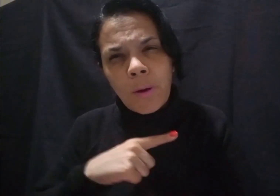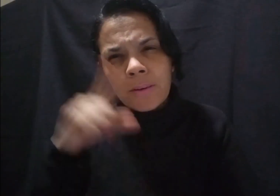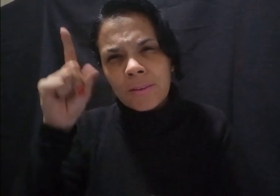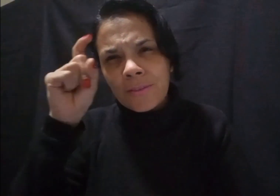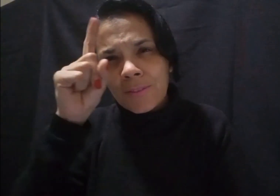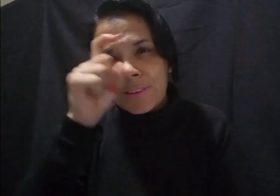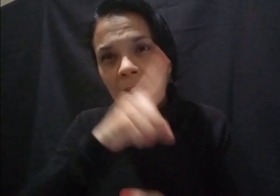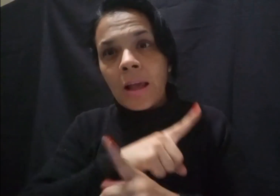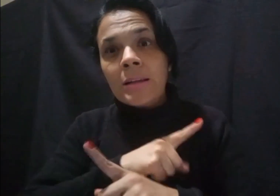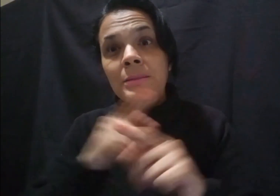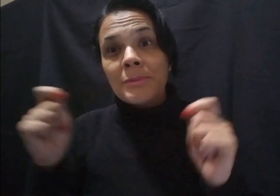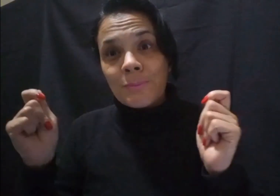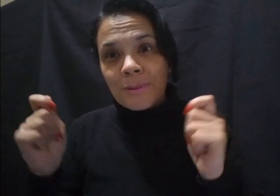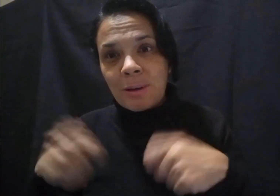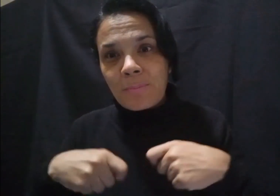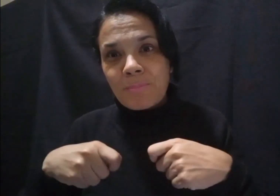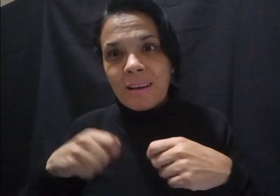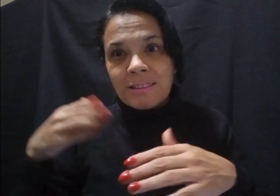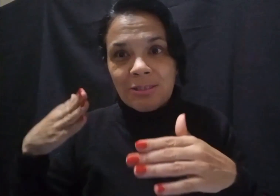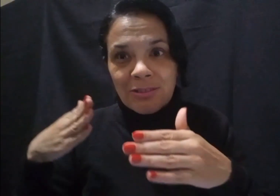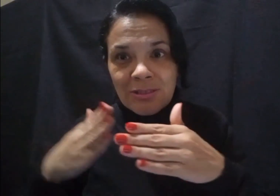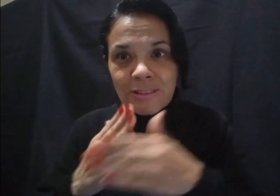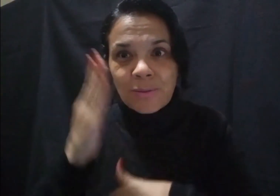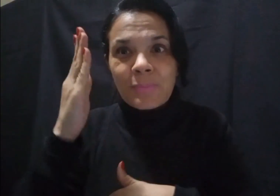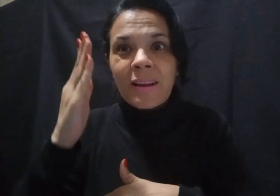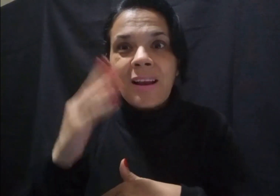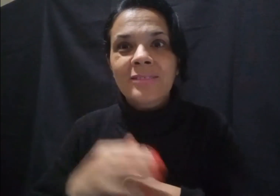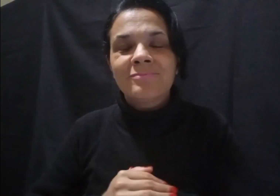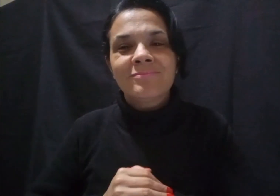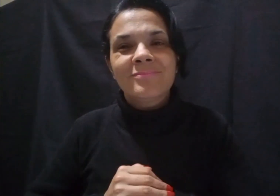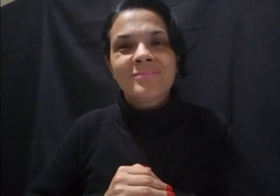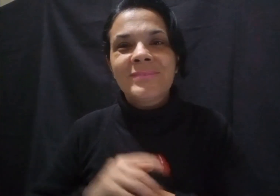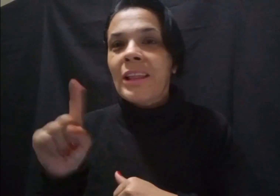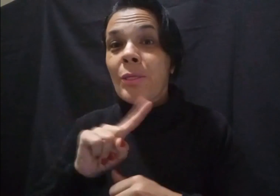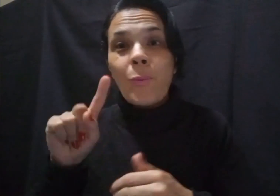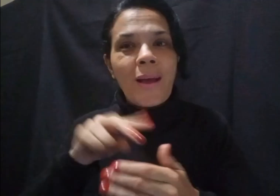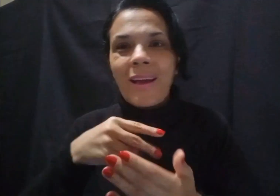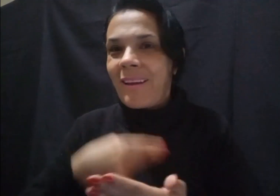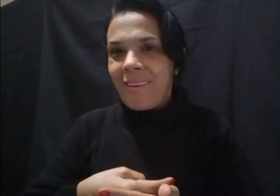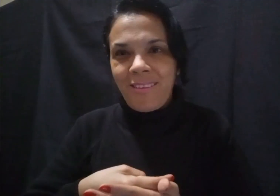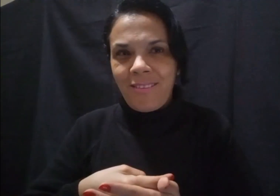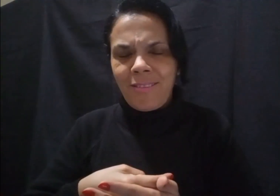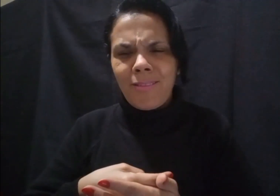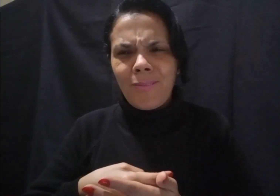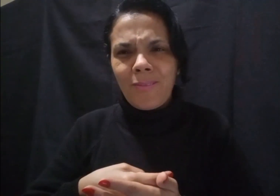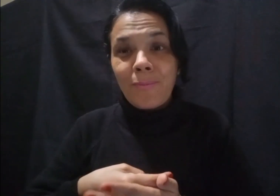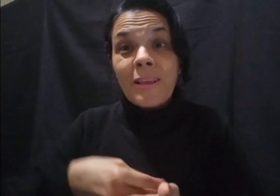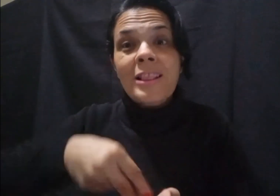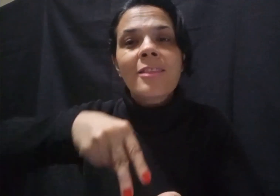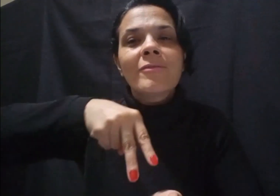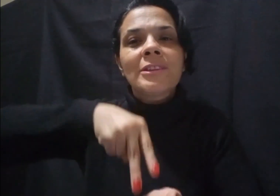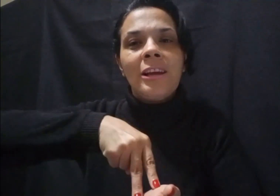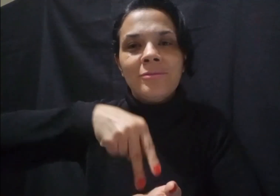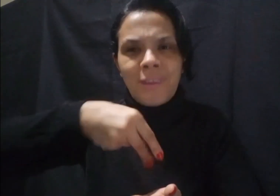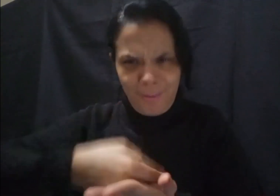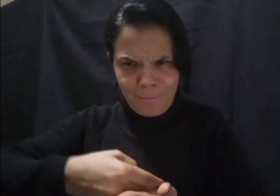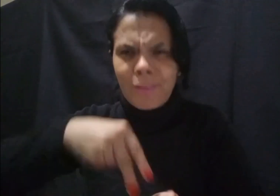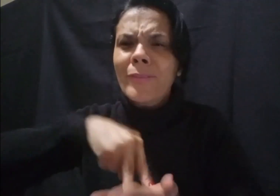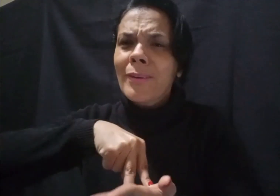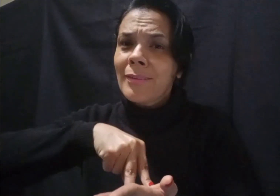de enfrentá-la. Ser forte não é nunca cair, sempre levantar. Todos nós